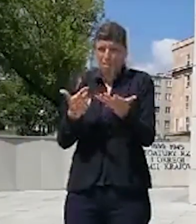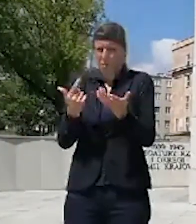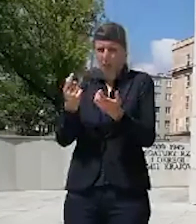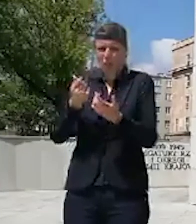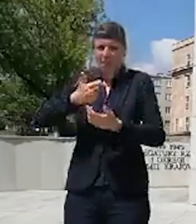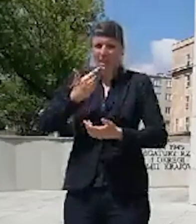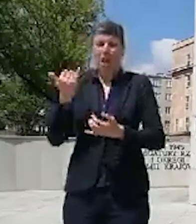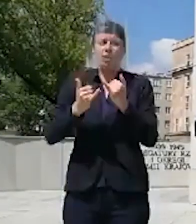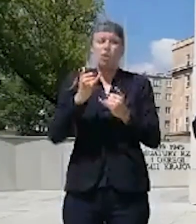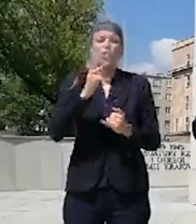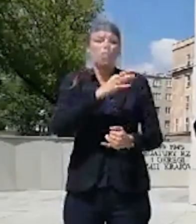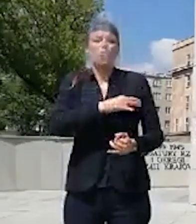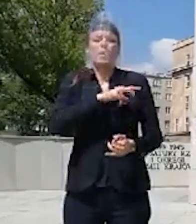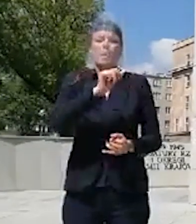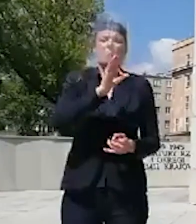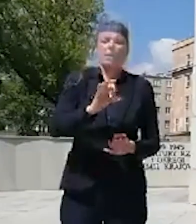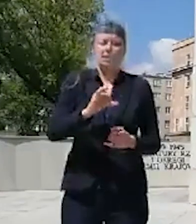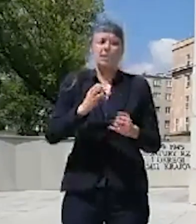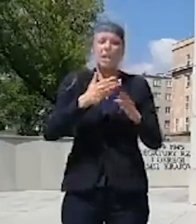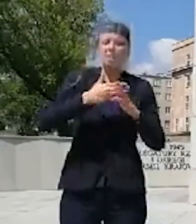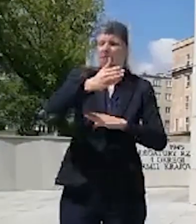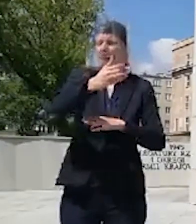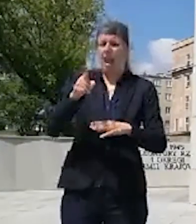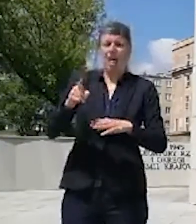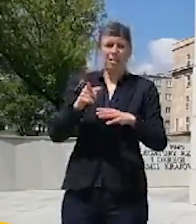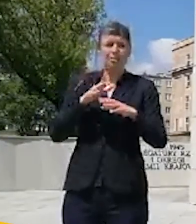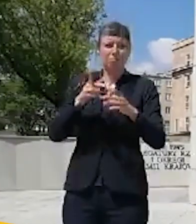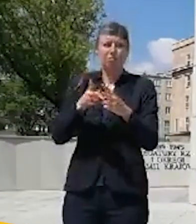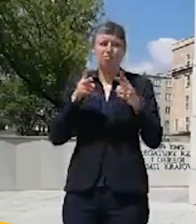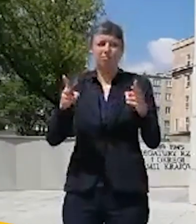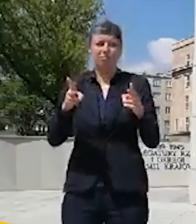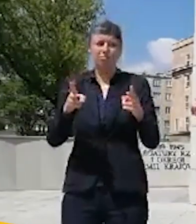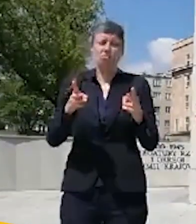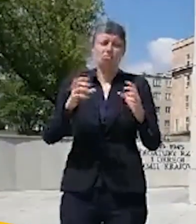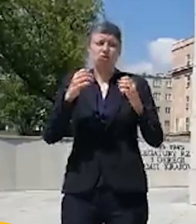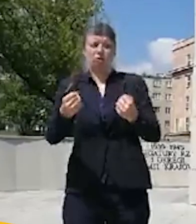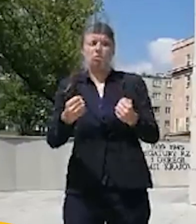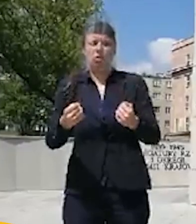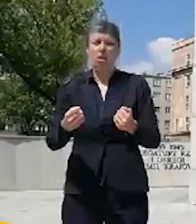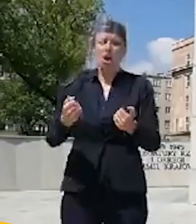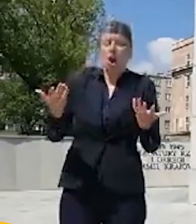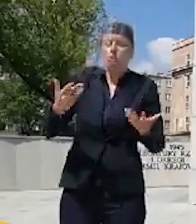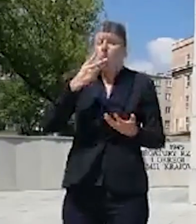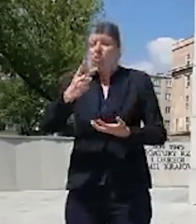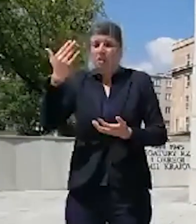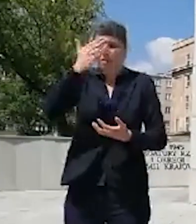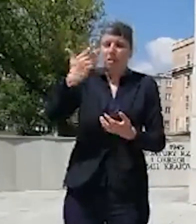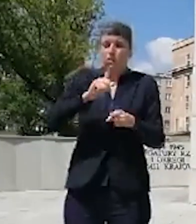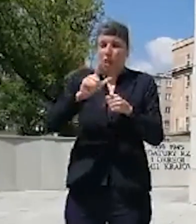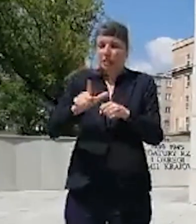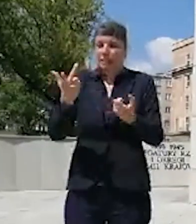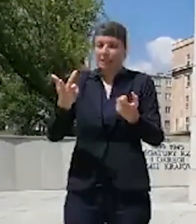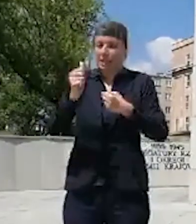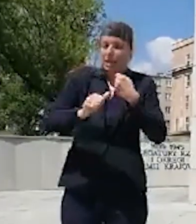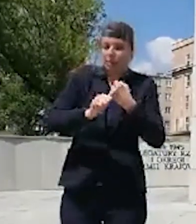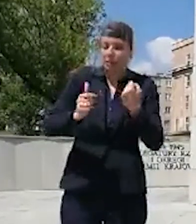Więc 28 czerwca na razie pracuje w naszej wiedzy i wyobraźni, ale czy to będzie 12 lipca, czy 5 lipca, czy może jakiś